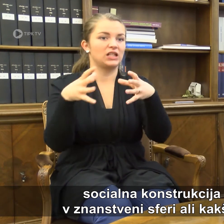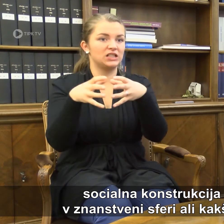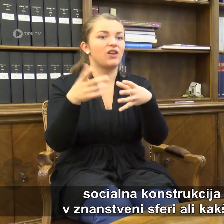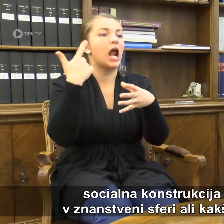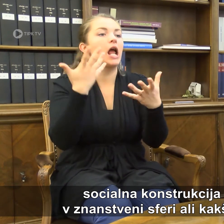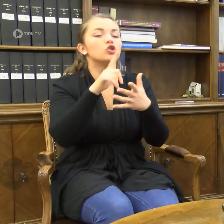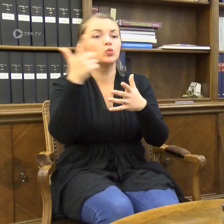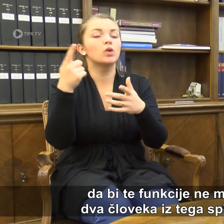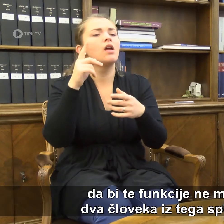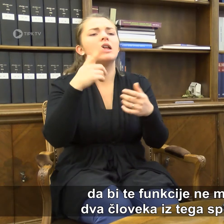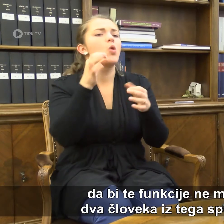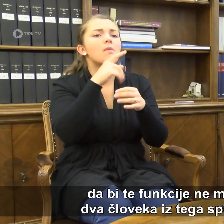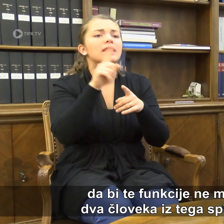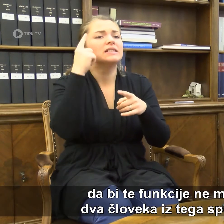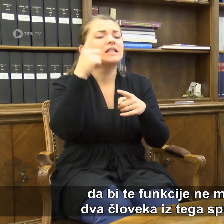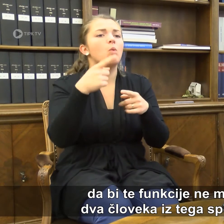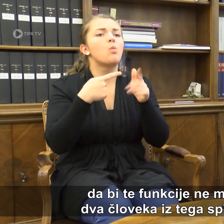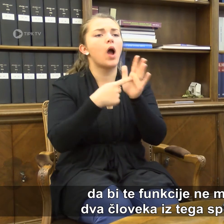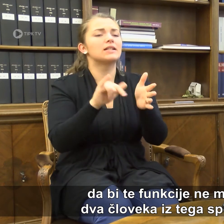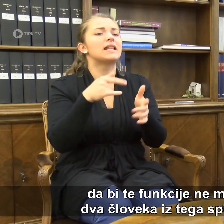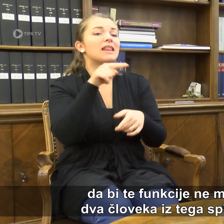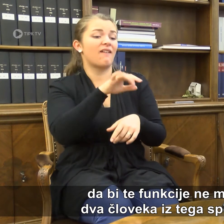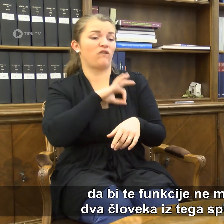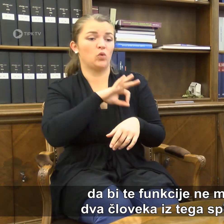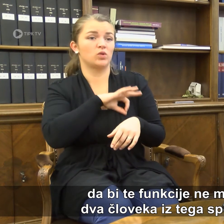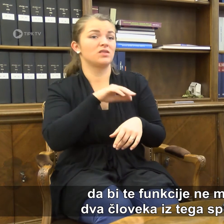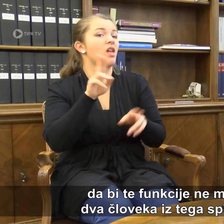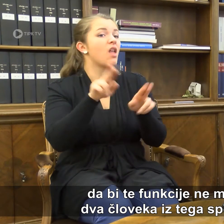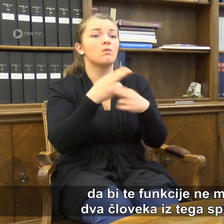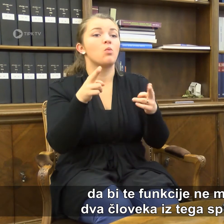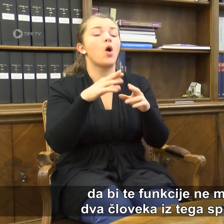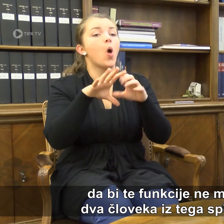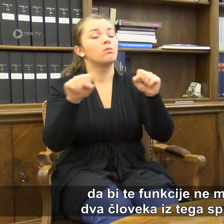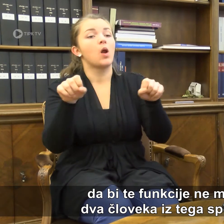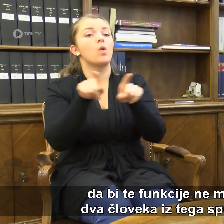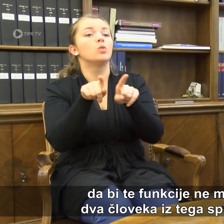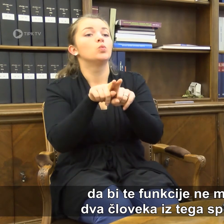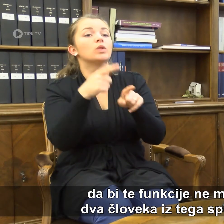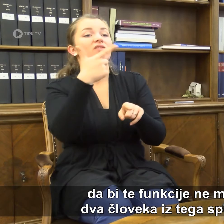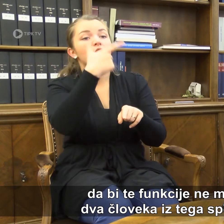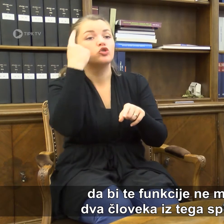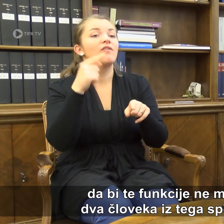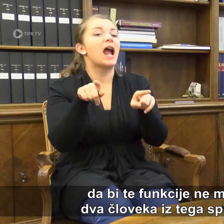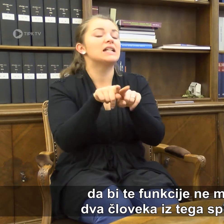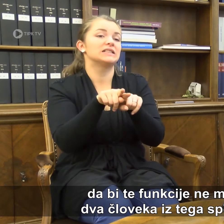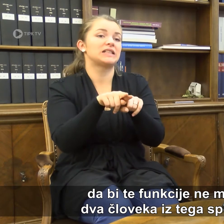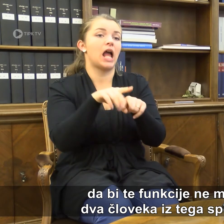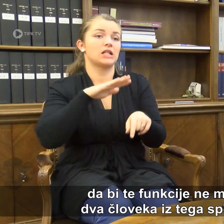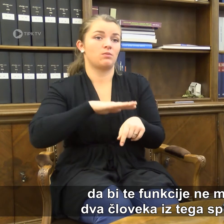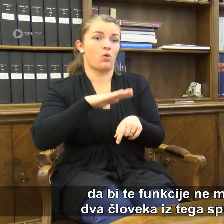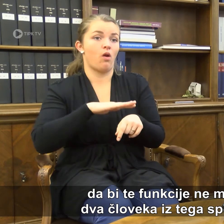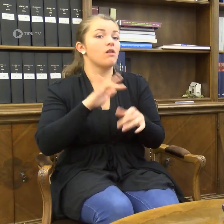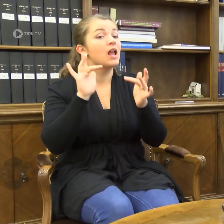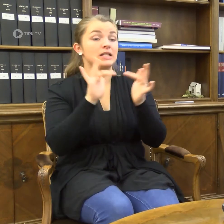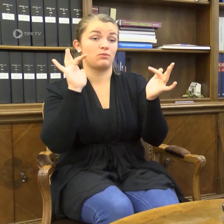bi te funkcije ne mogla opravljati tudi dva človeka istega spola. Prav nasprotno, otroci,